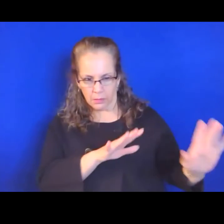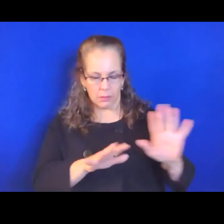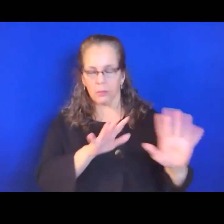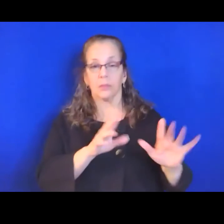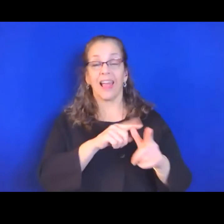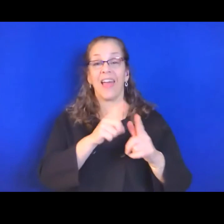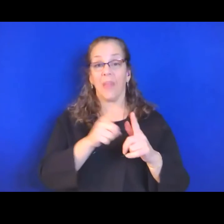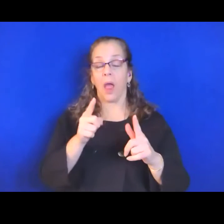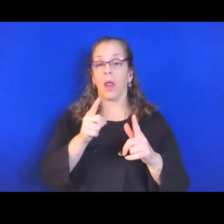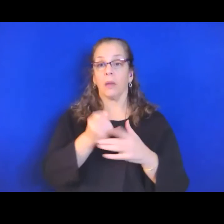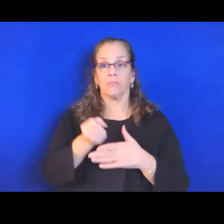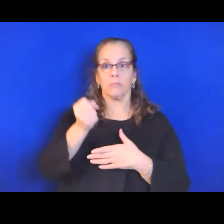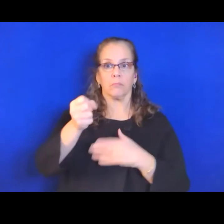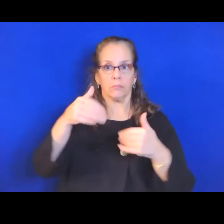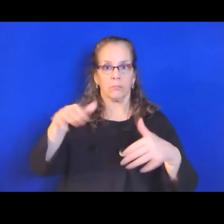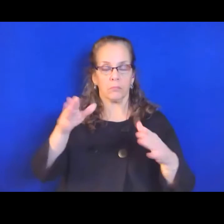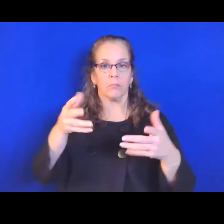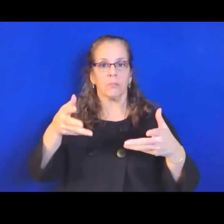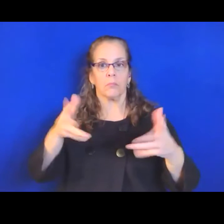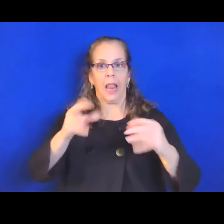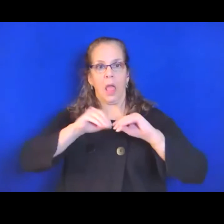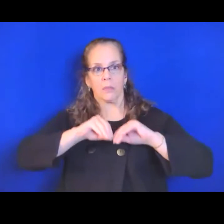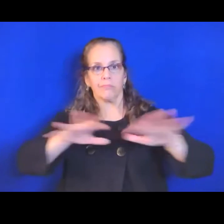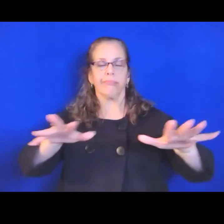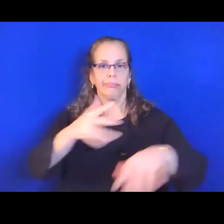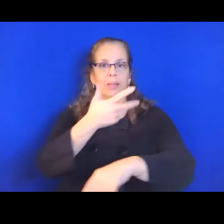希望可以用一个最